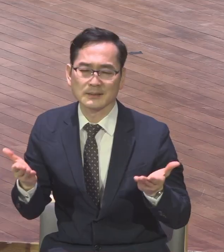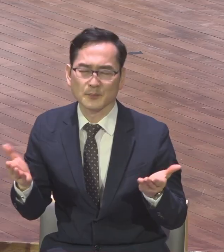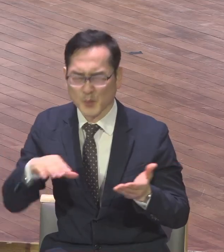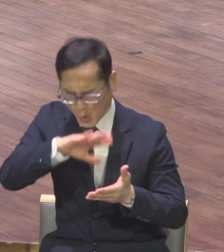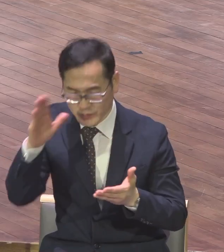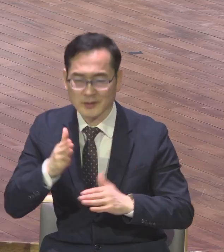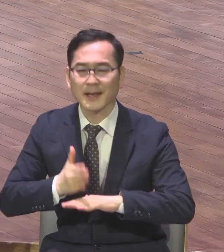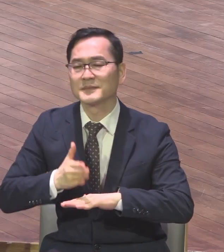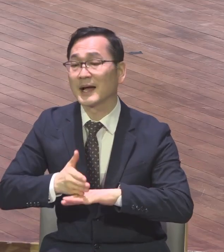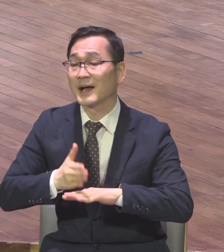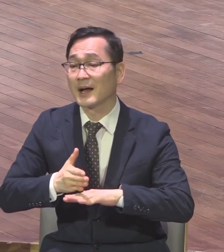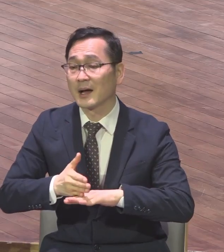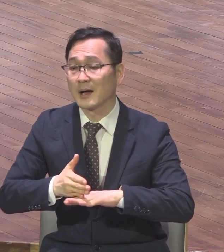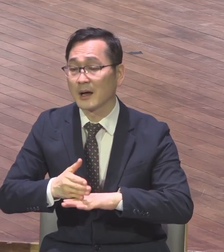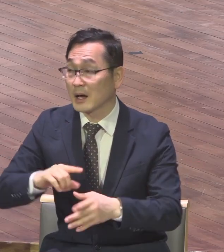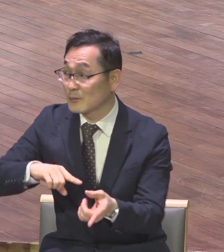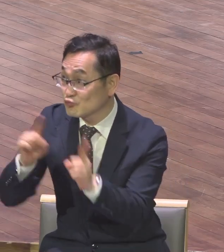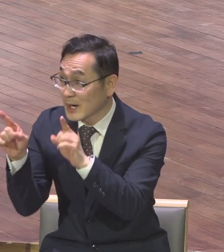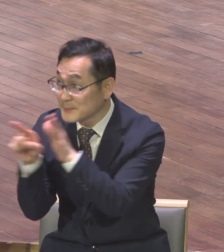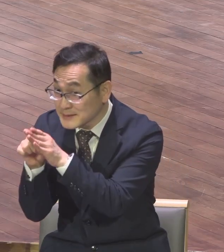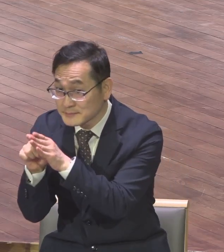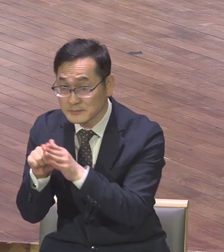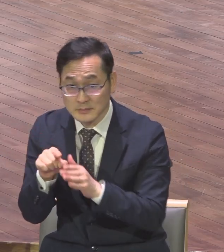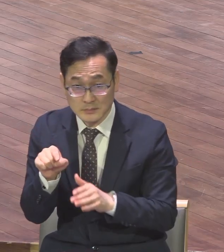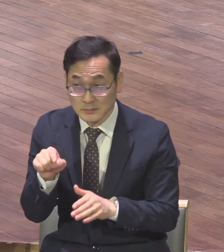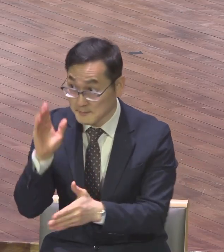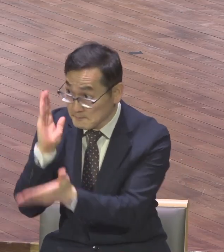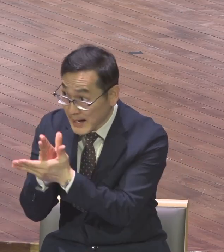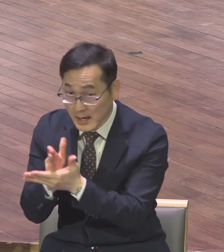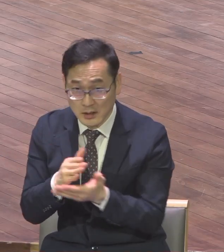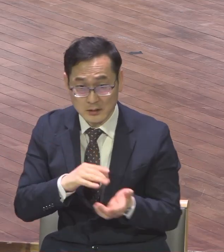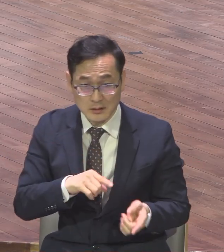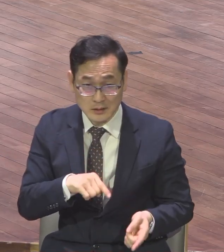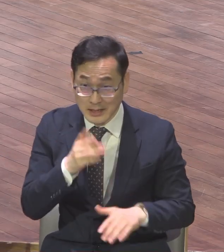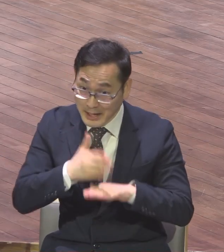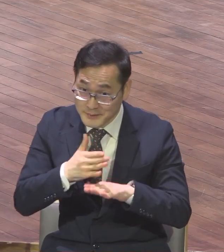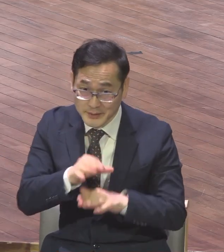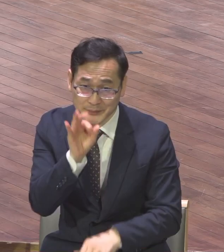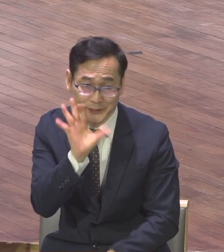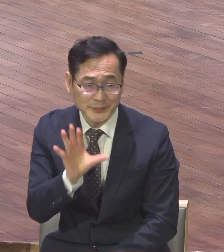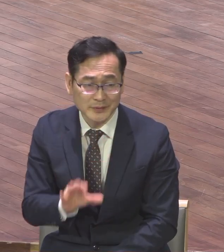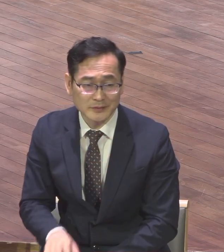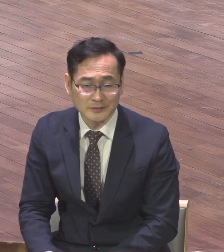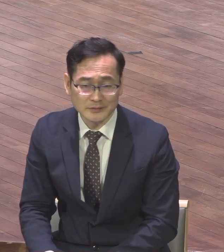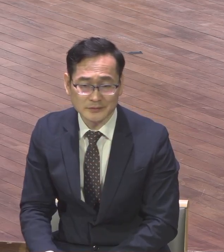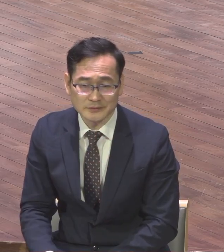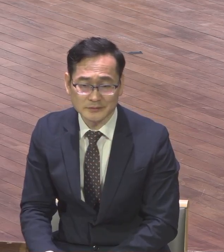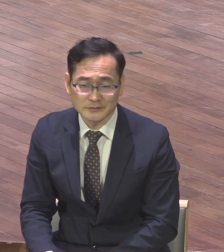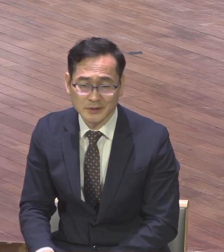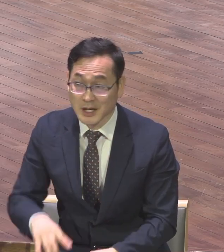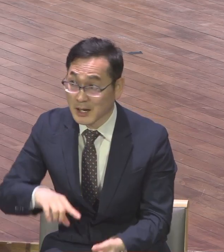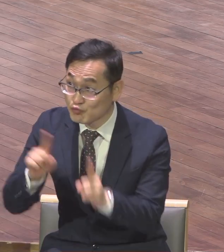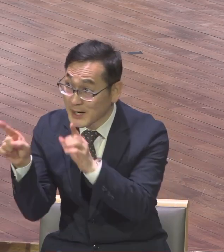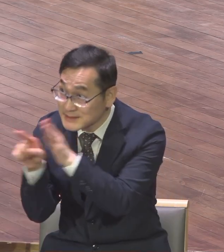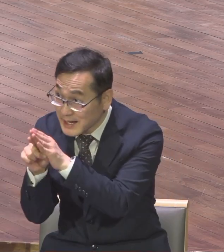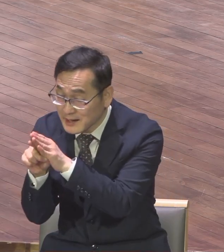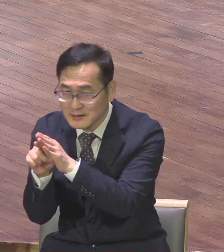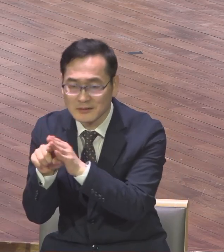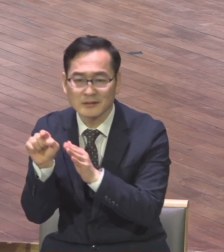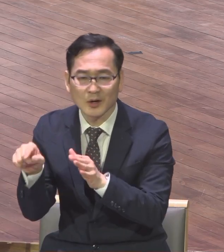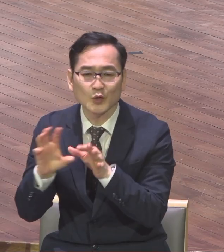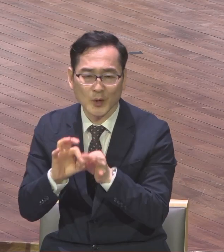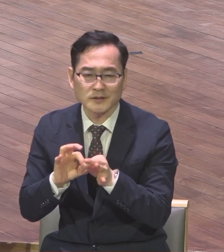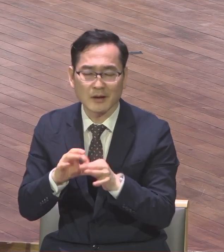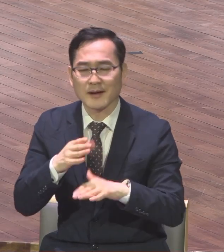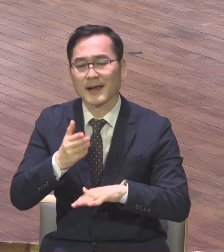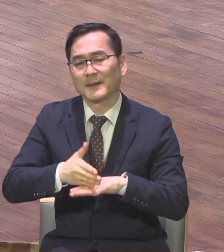이거는요 부활이 아니고는 불가능한 말이에요. 이 부활의 아침에 참으로 예언계 모든 성도들 놀라운 은혜를 체험할 수